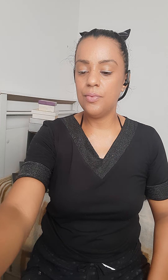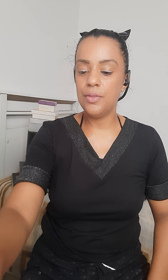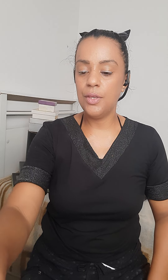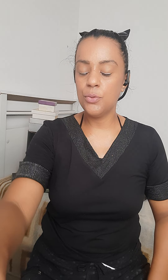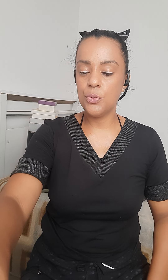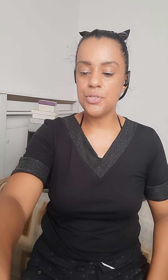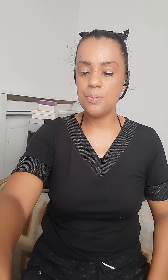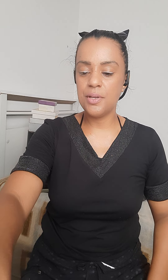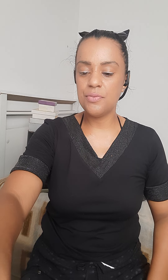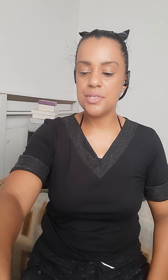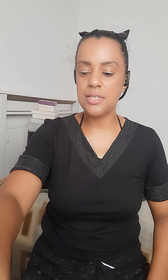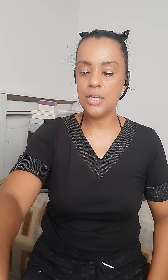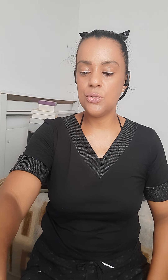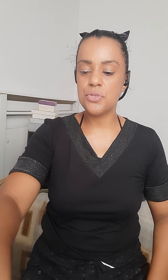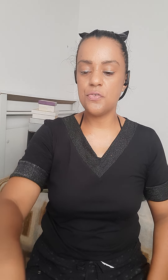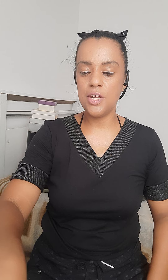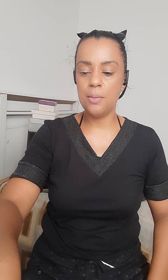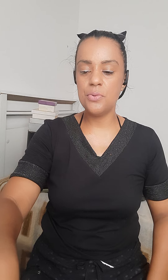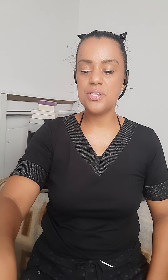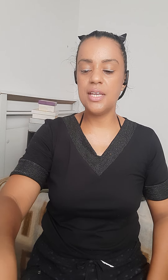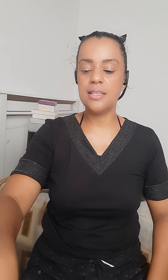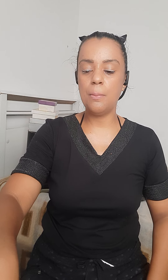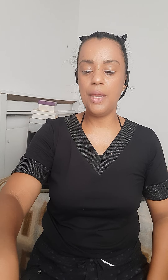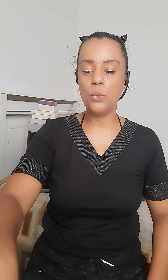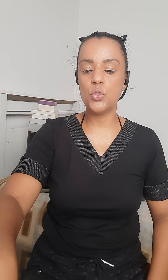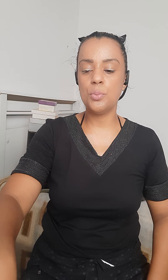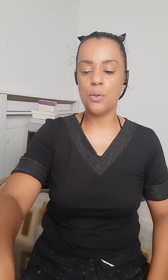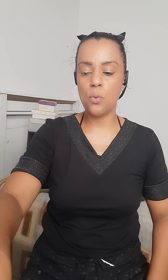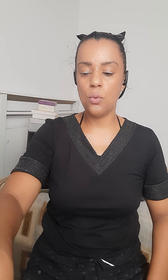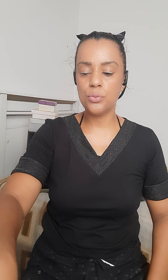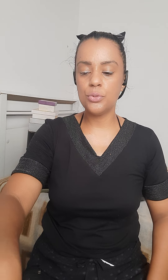Eu trouxe para vocês os verbos, né, também no último encontro.